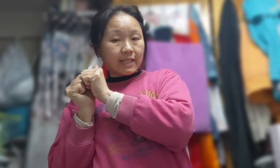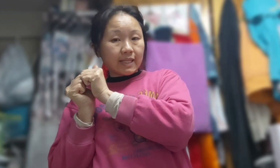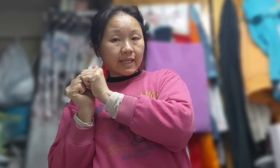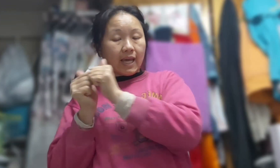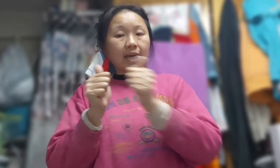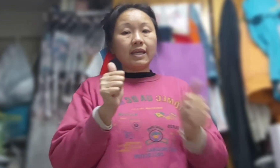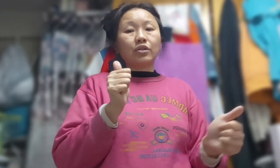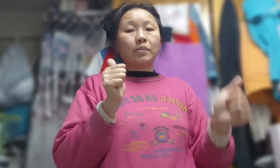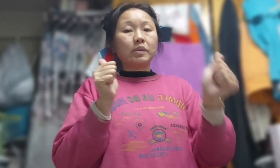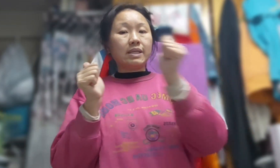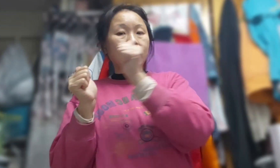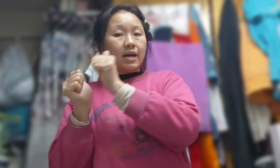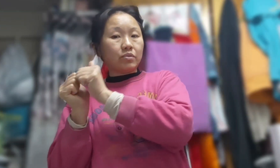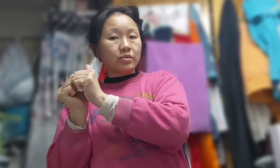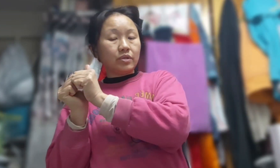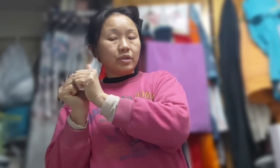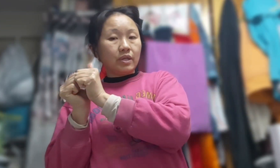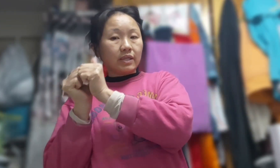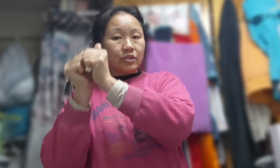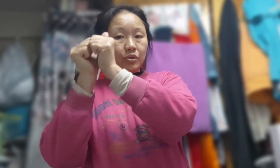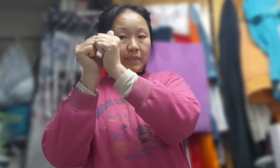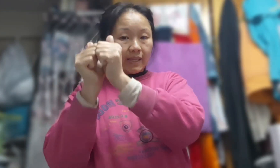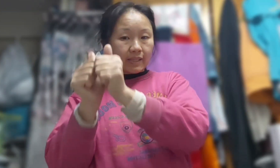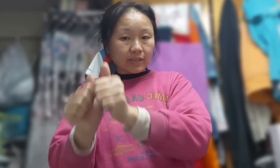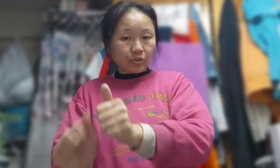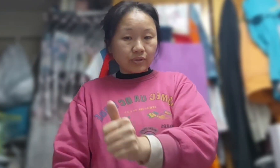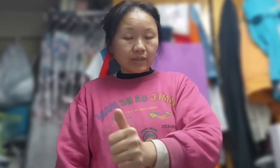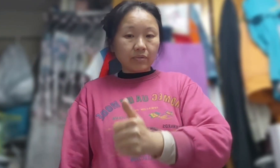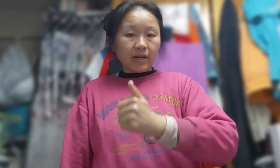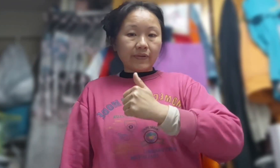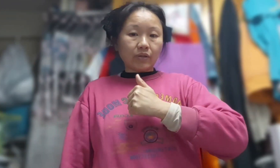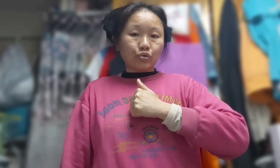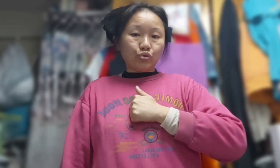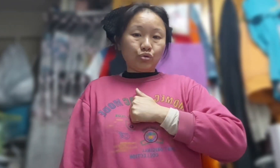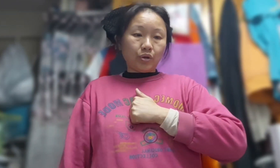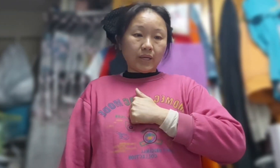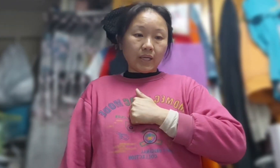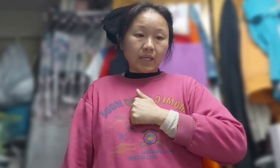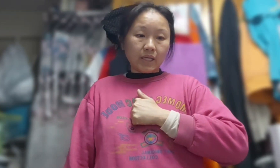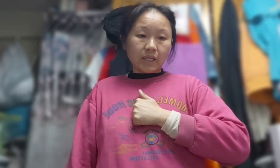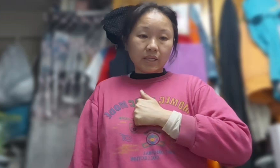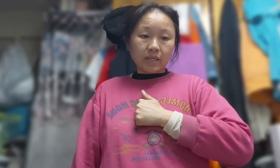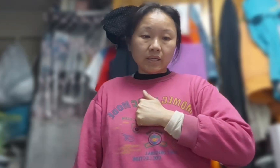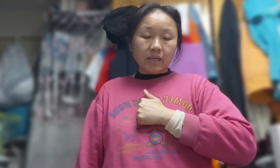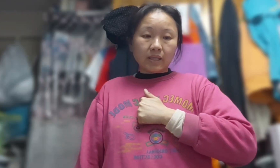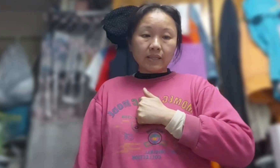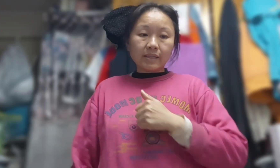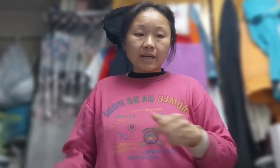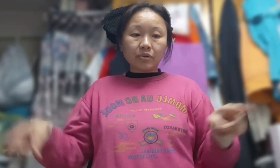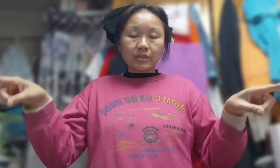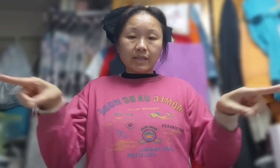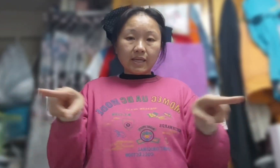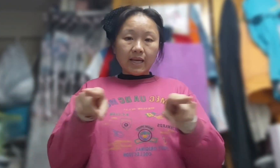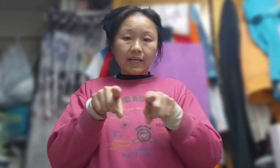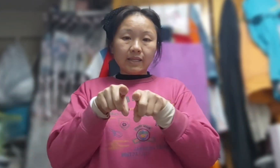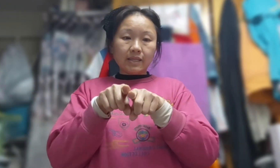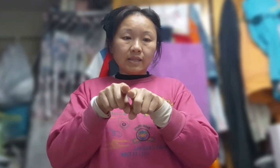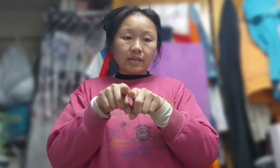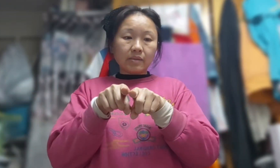地嘅，呢個代表依靠。跟住擺低隻左手，拉翻個主上嚟。跟住第三句就係一起。咁跟